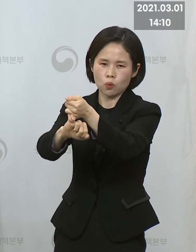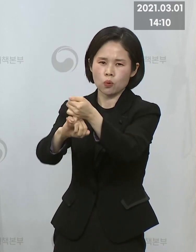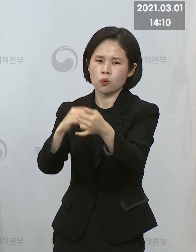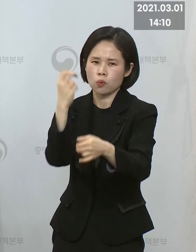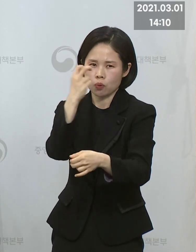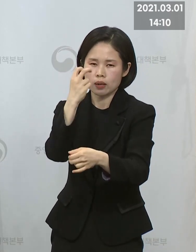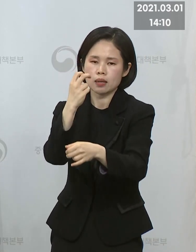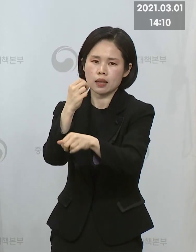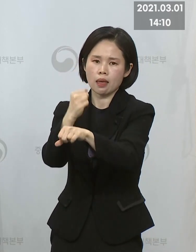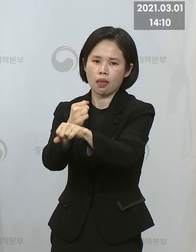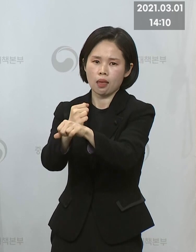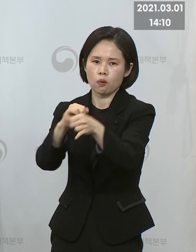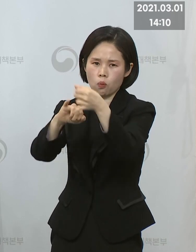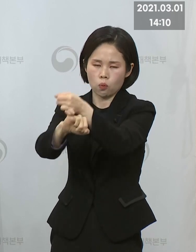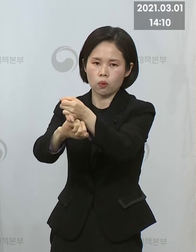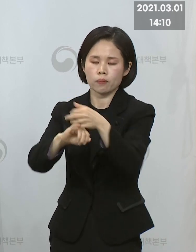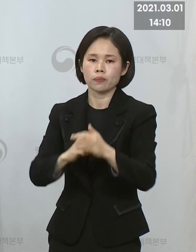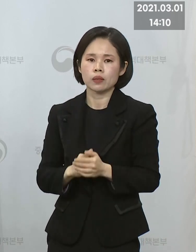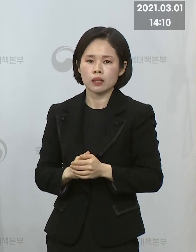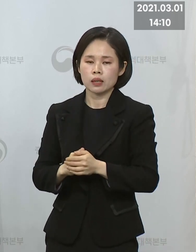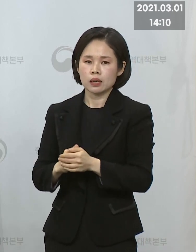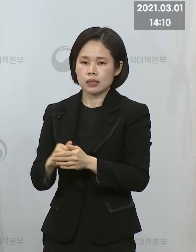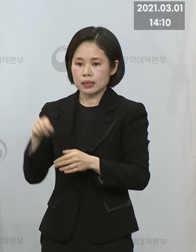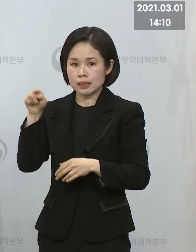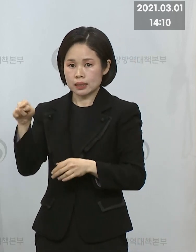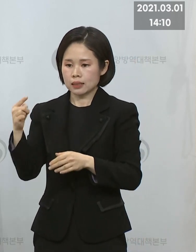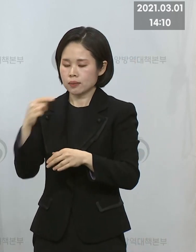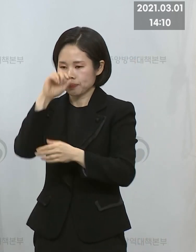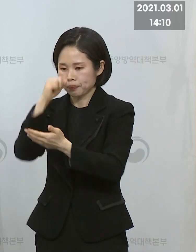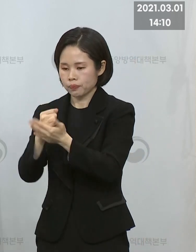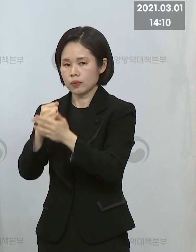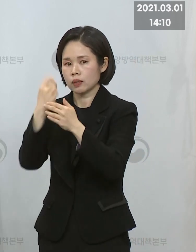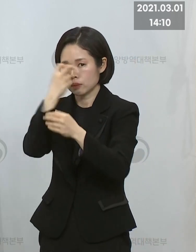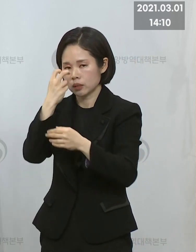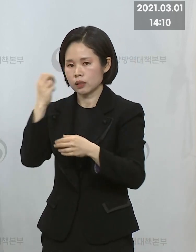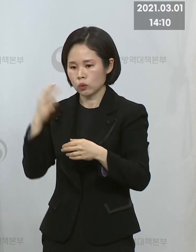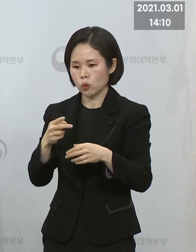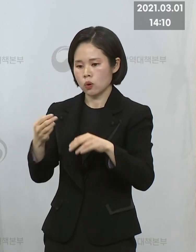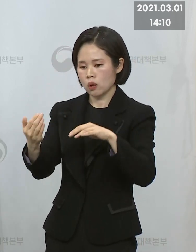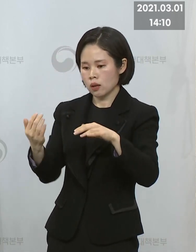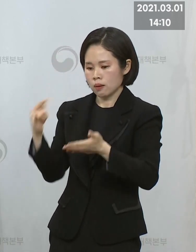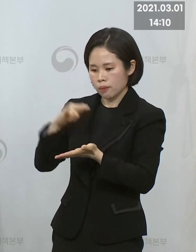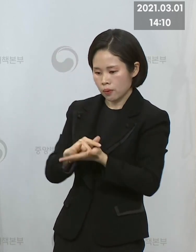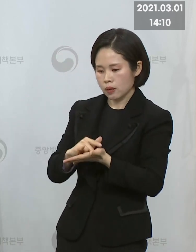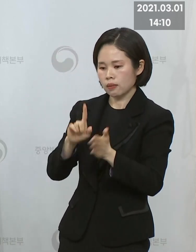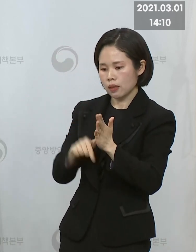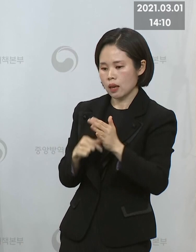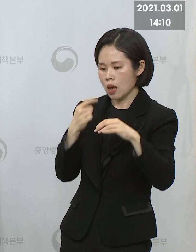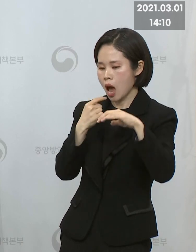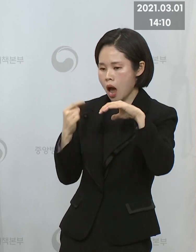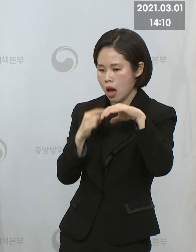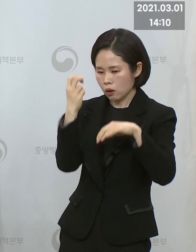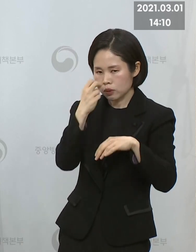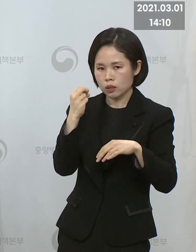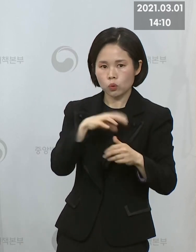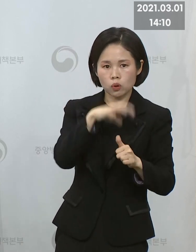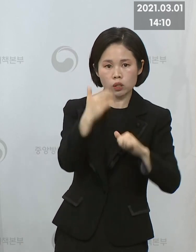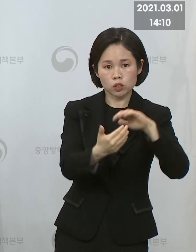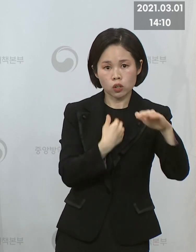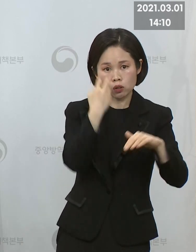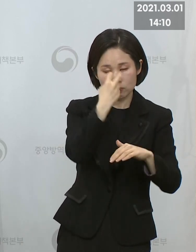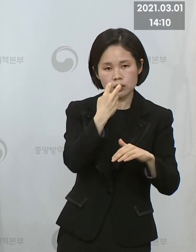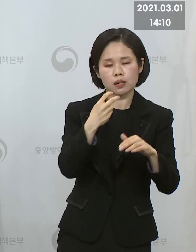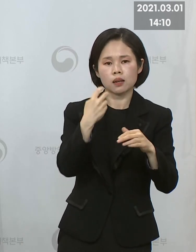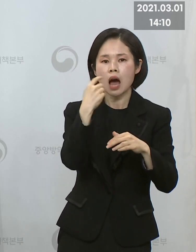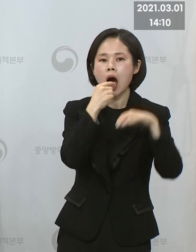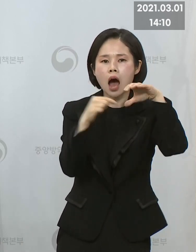관리하고 있습니다. 입국 당일 검사와 격리 해제 전 검사를 시행하여 총 3회 검사를 시행하고, 해외